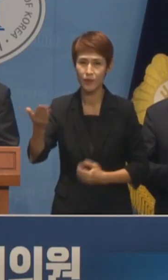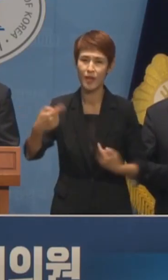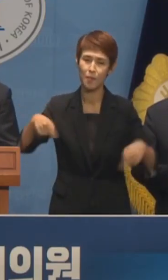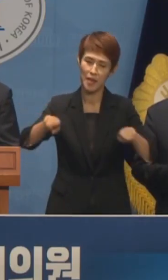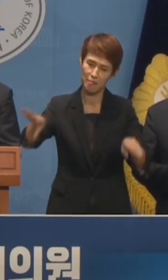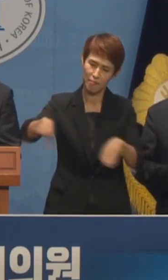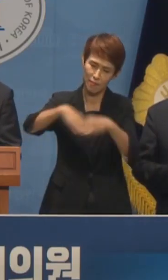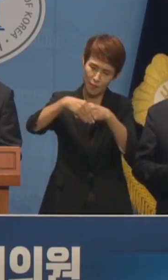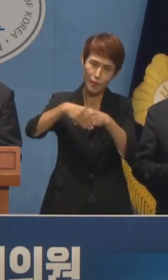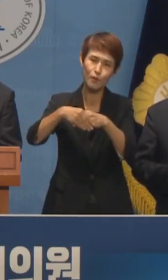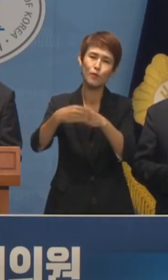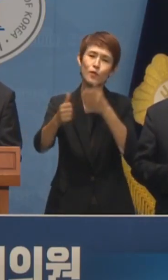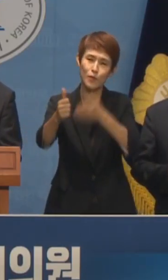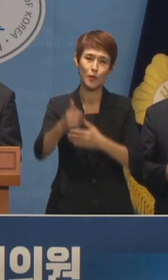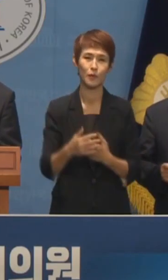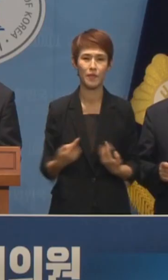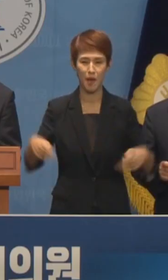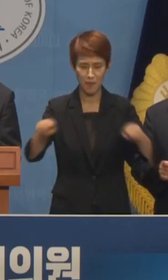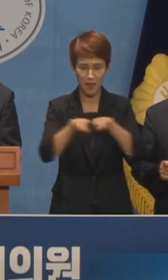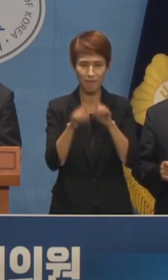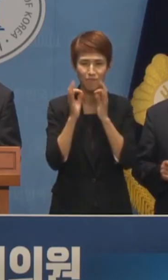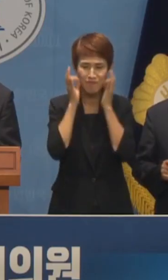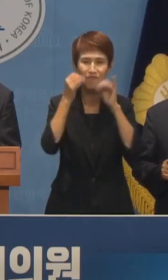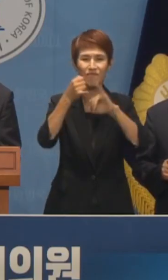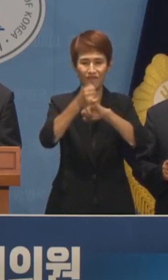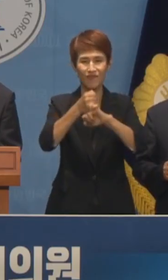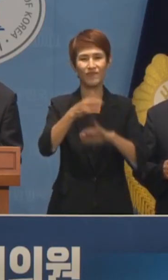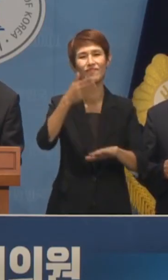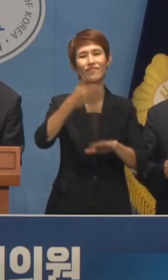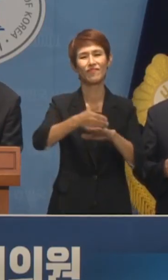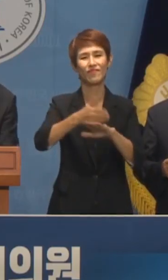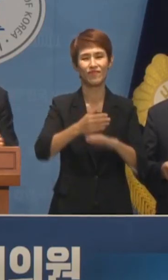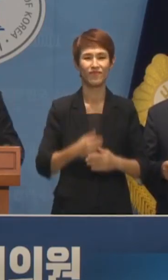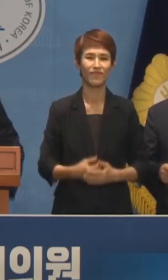주십시오. 함께 하겠습니다. 감사합니다.